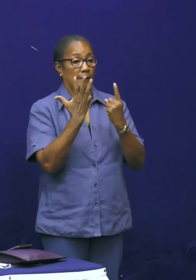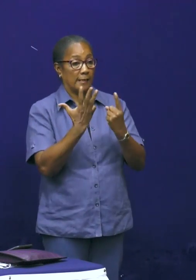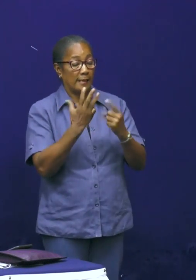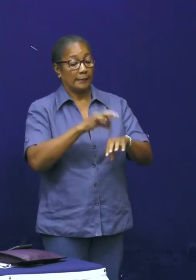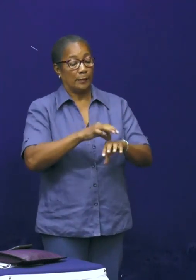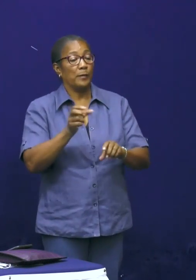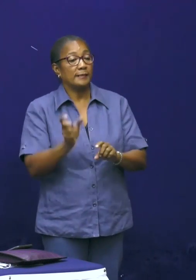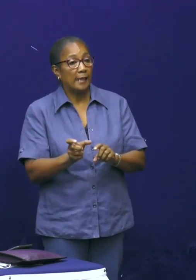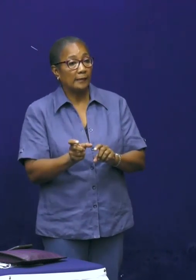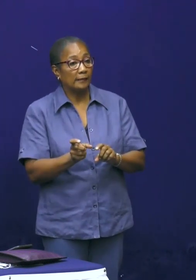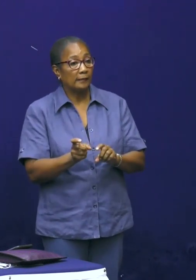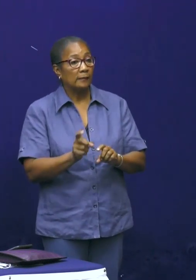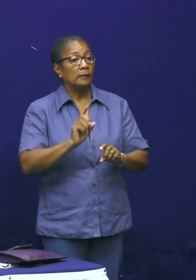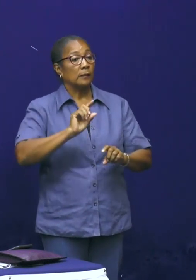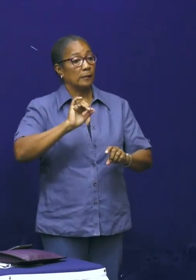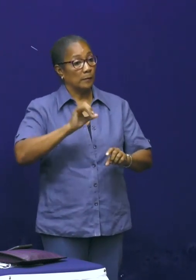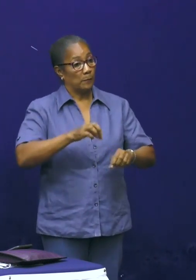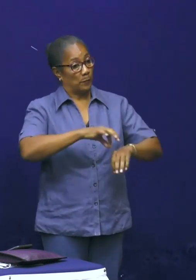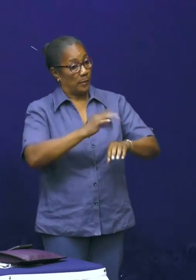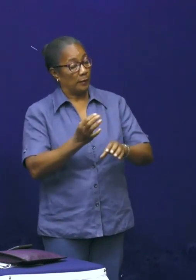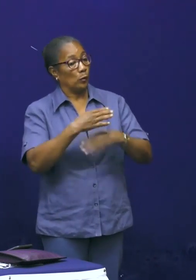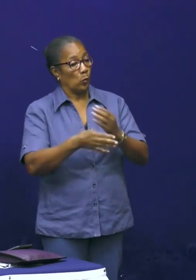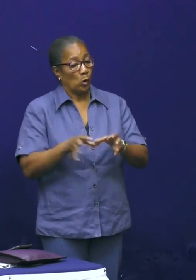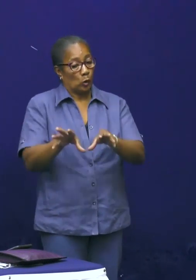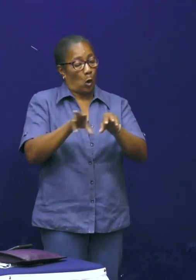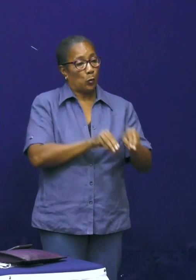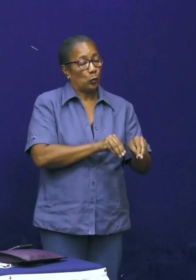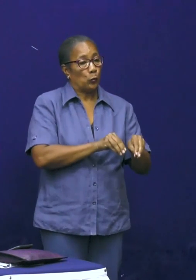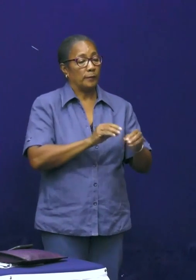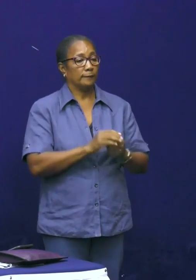patiënten die herstellende zijn worden opgenomen.